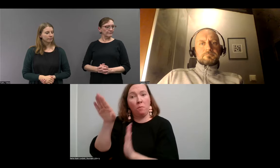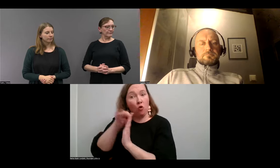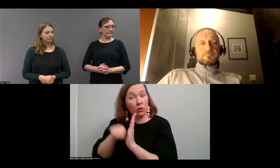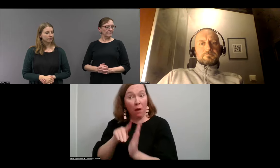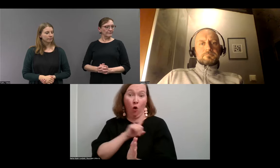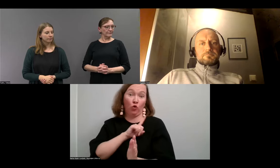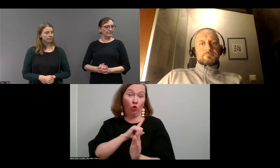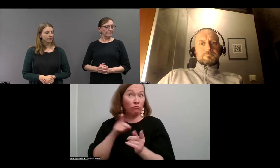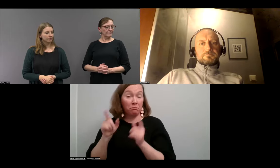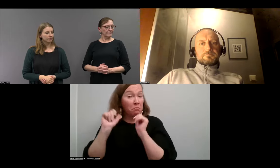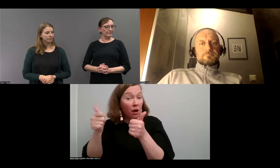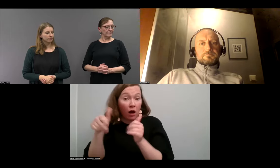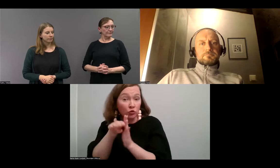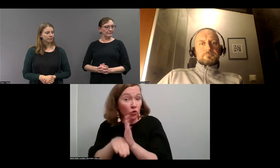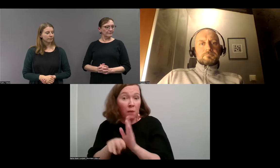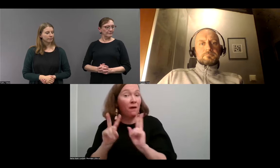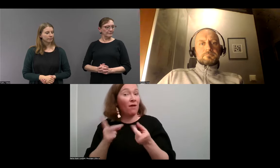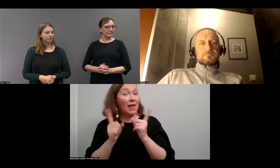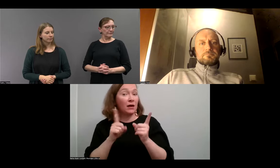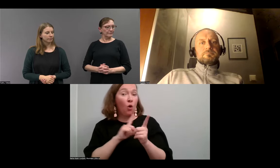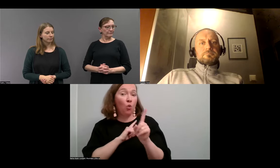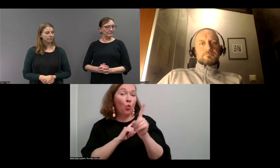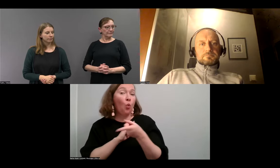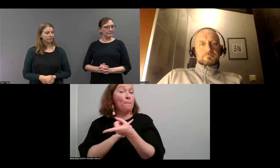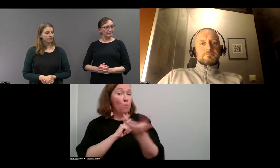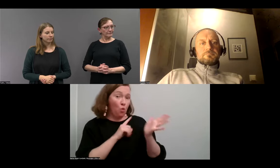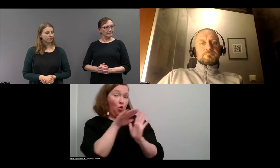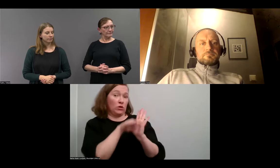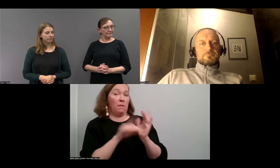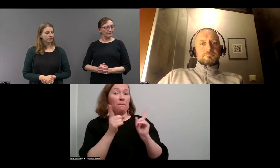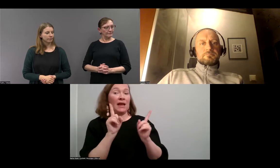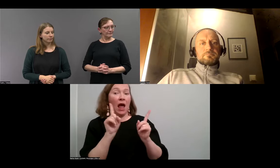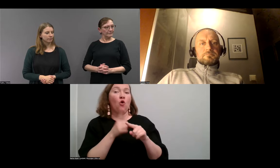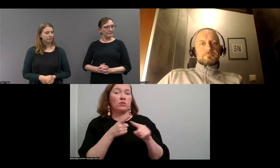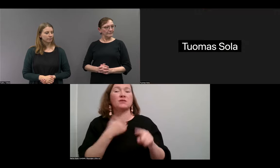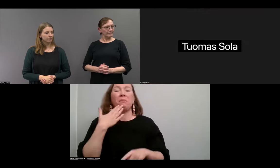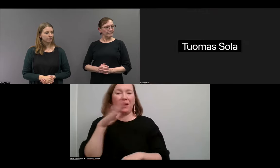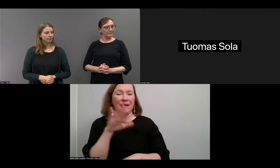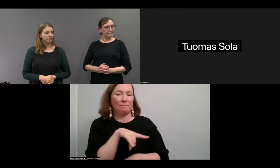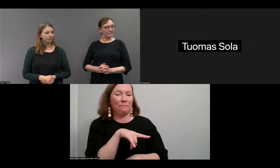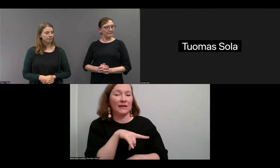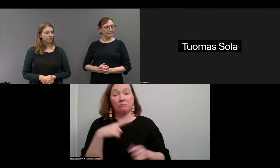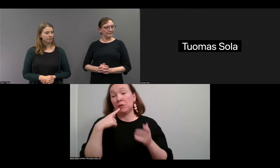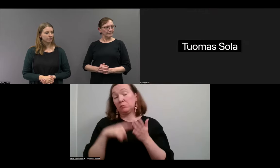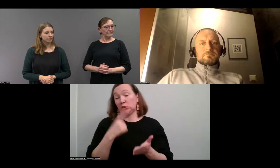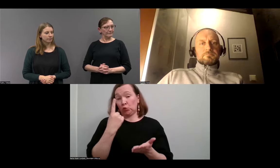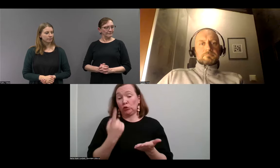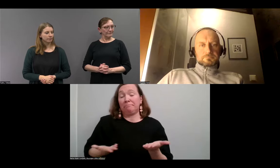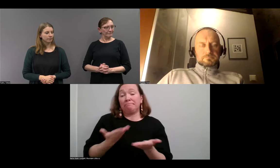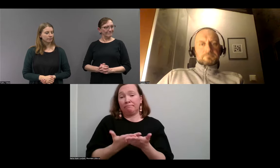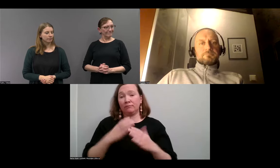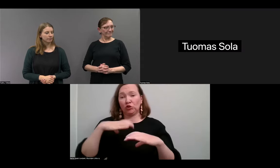sitä pitää käyttää, tätä Kelan ohjelmaa? Että onko se ehkä paras ohjelma vai olisiko mahdollista käyttää jotain muuta,